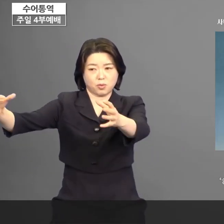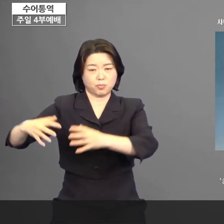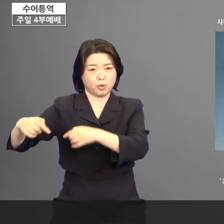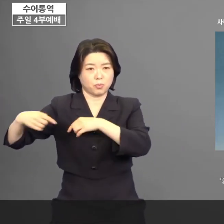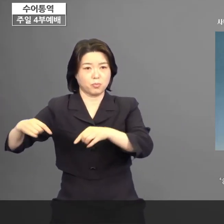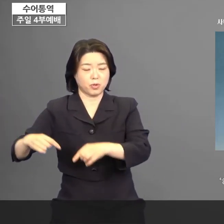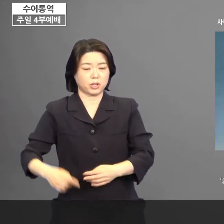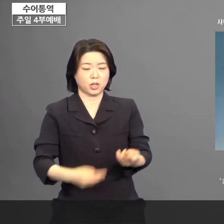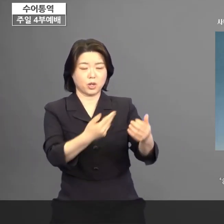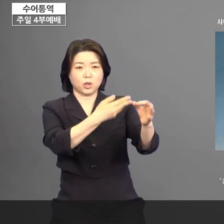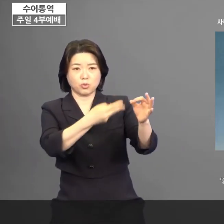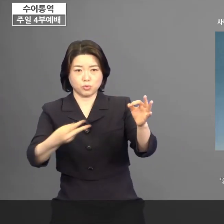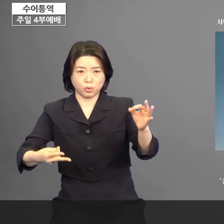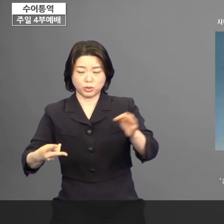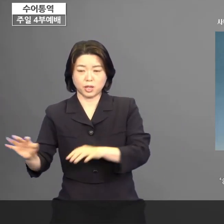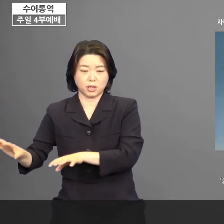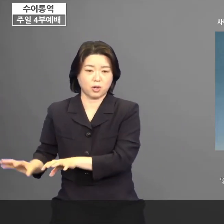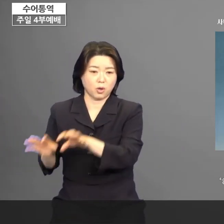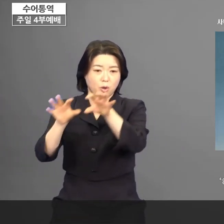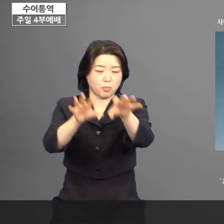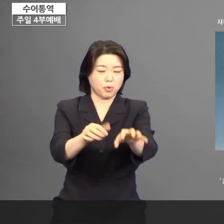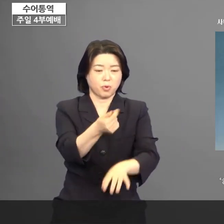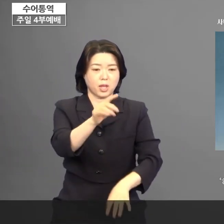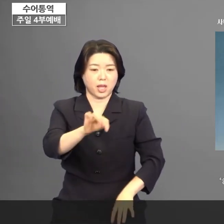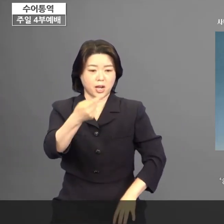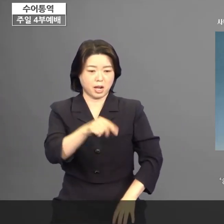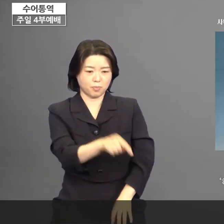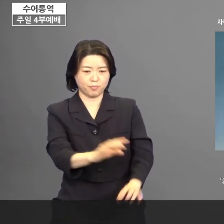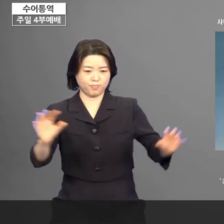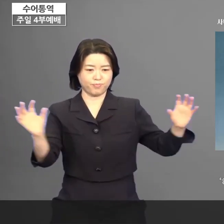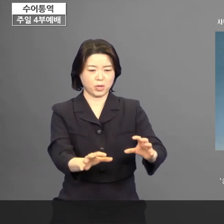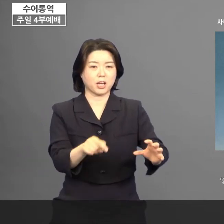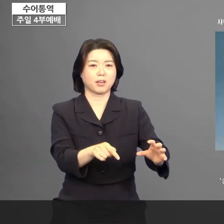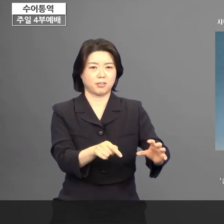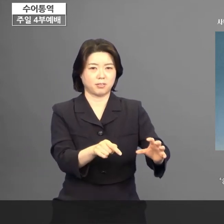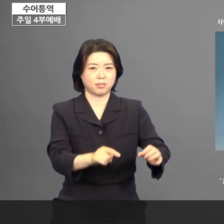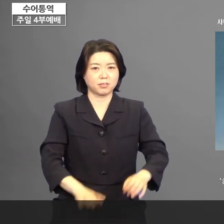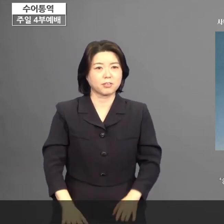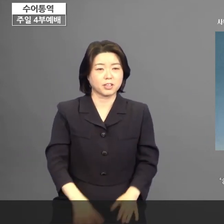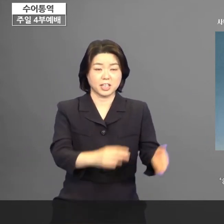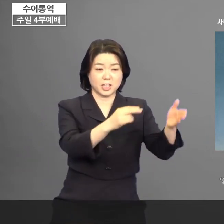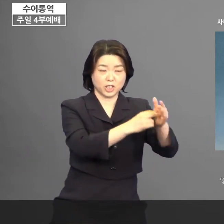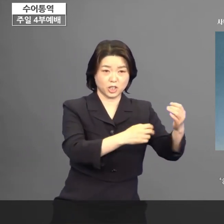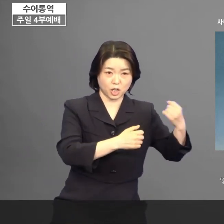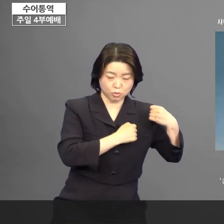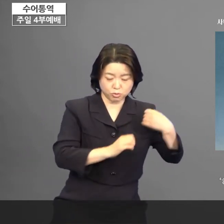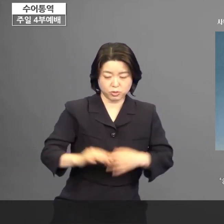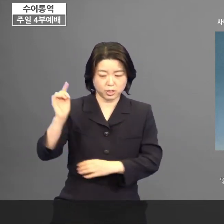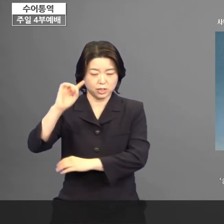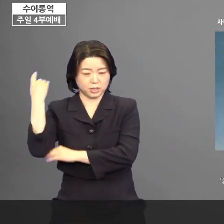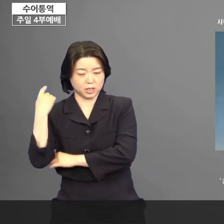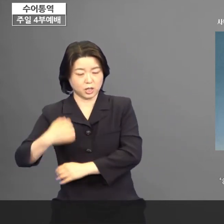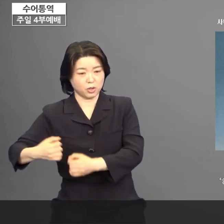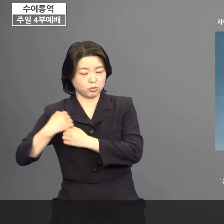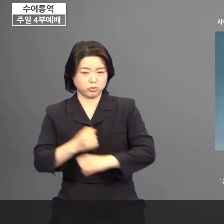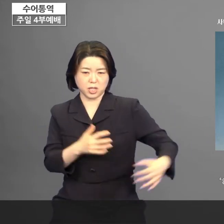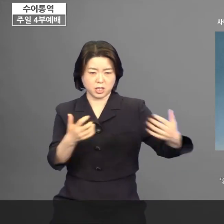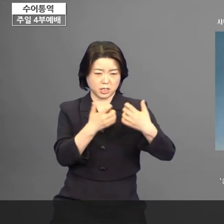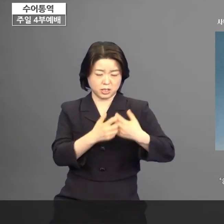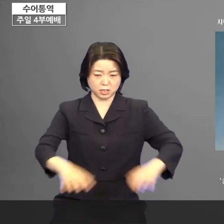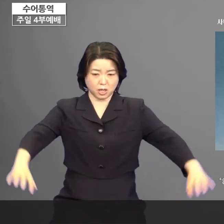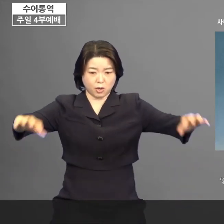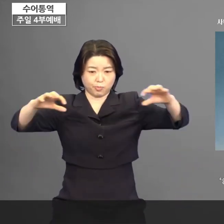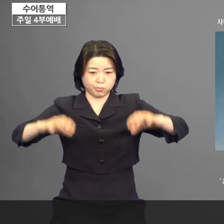요단강을 건너서 헬람으로 진군하였다. 시리아 군대가 다윗과 싸우려고 전열을 갖추고 있다가